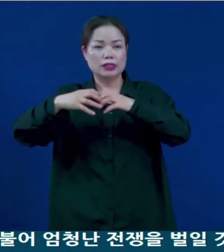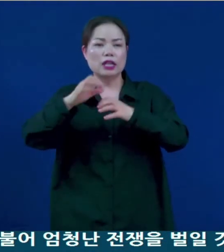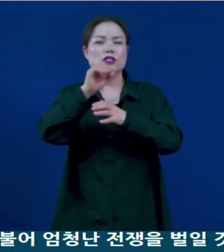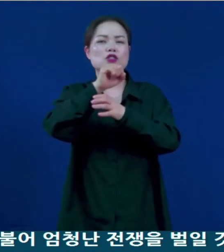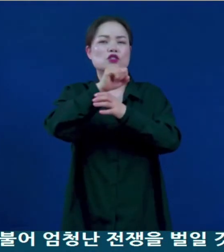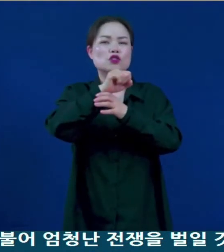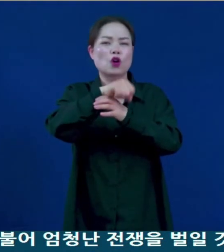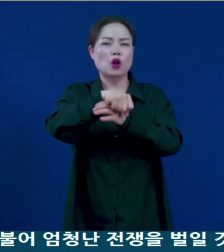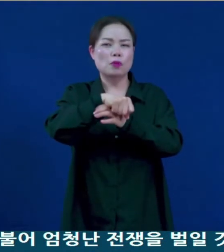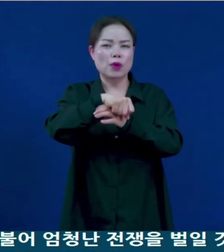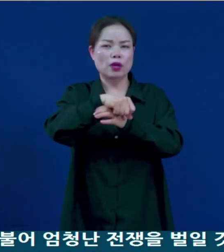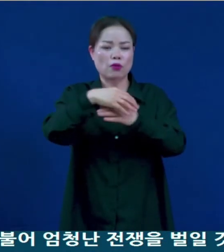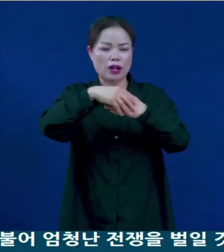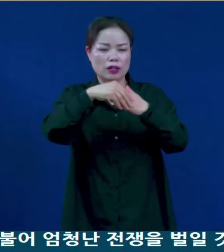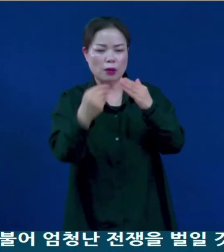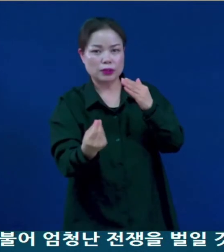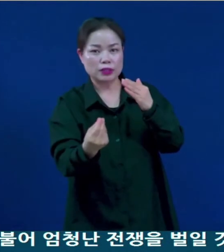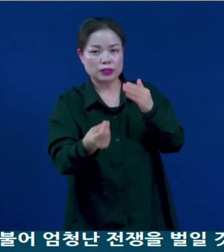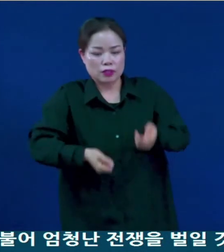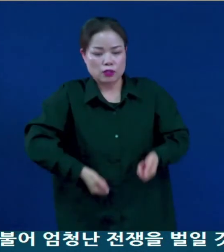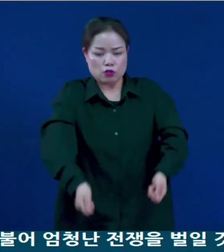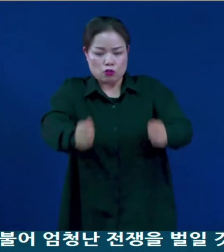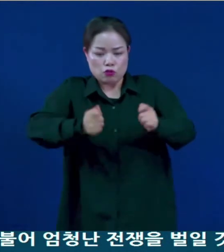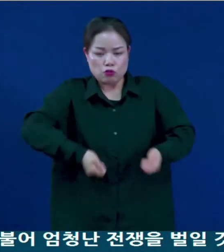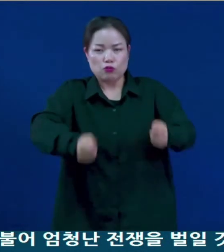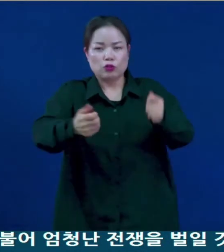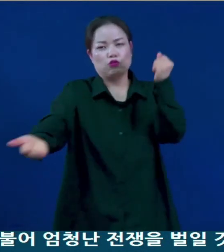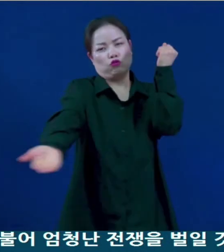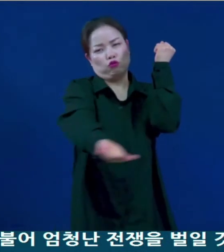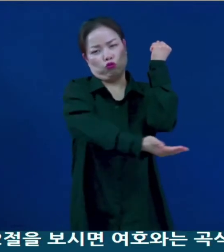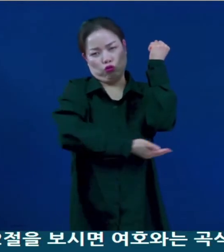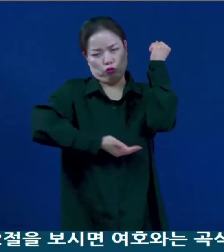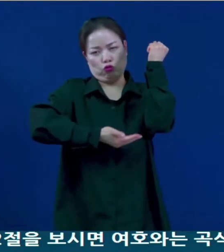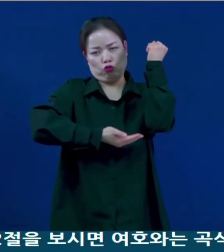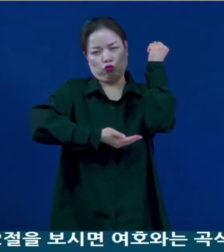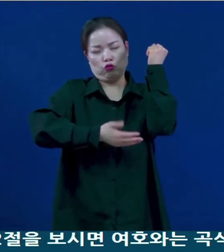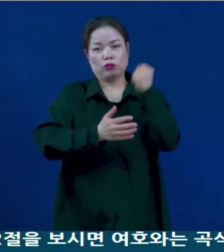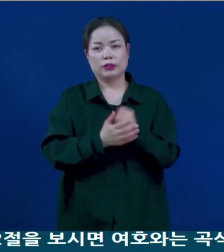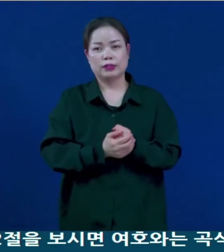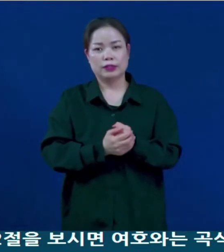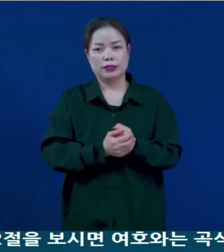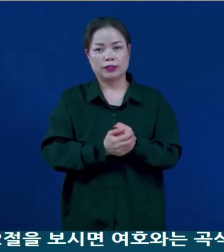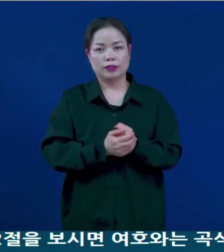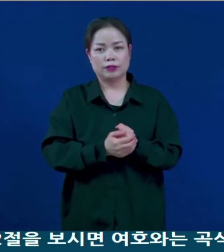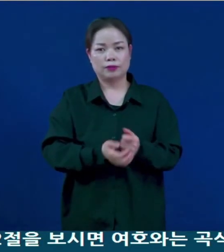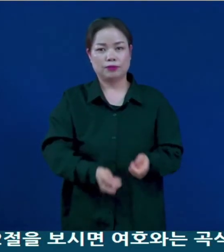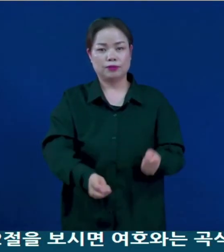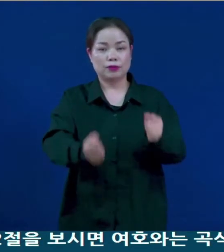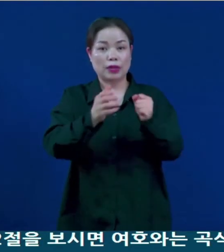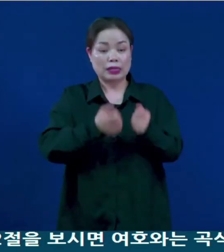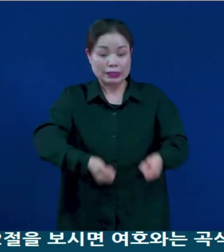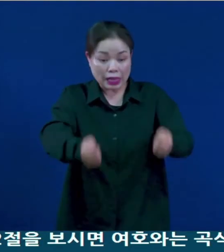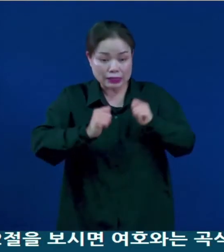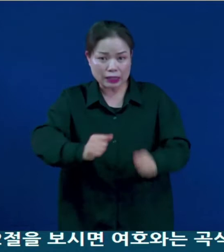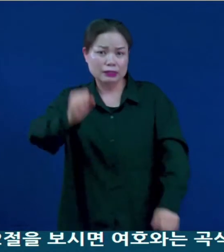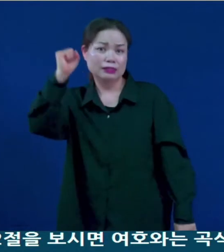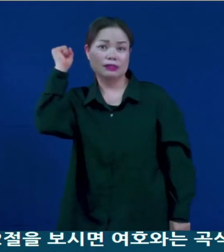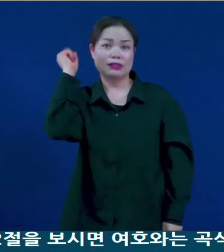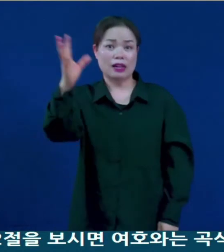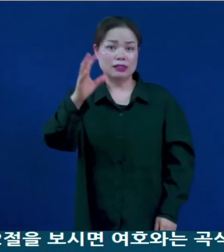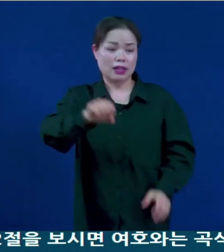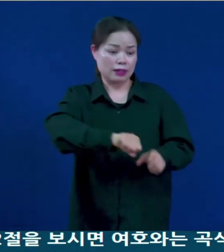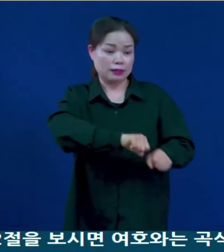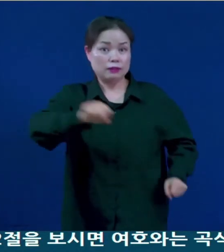열매와 쭉정이를 골라내는 타작, 추수라고 하십니다. 타작은 창이나 칼로 하는